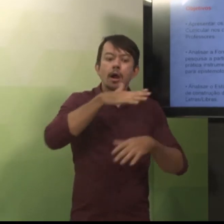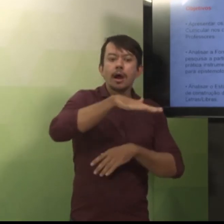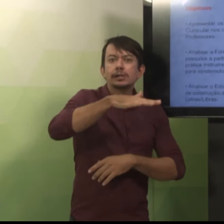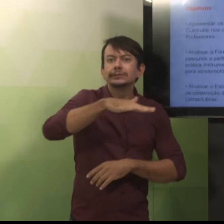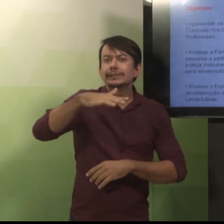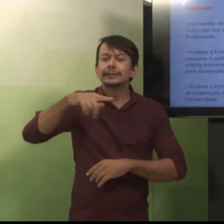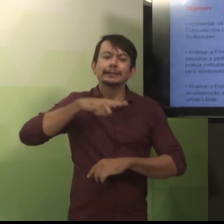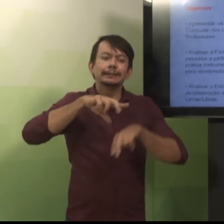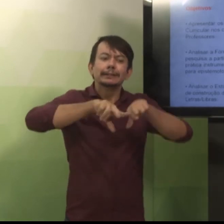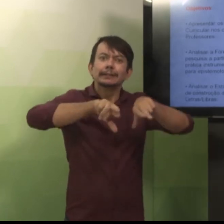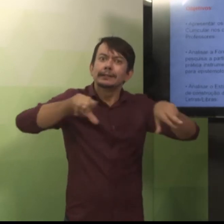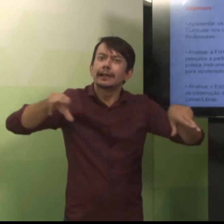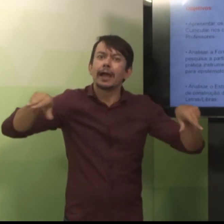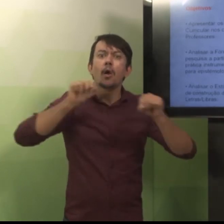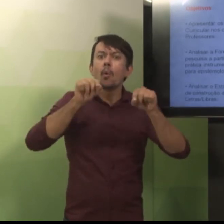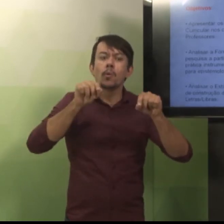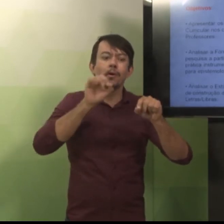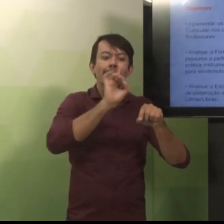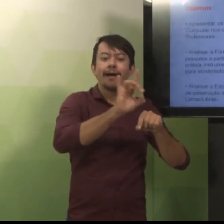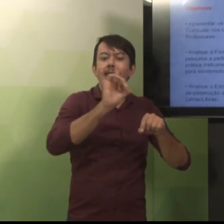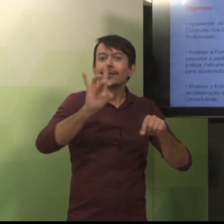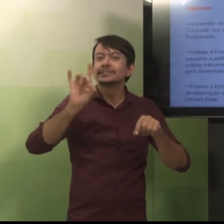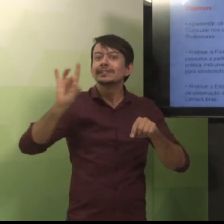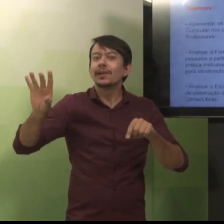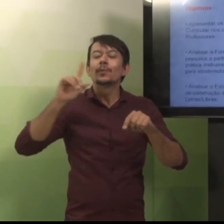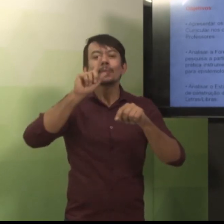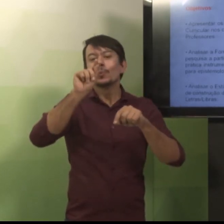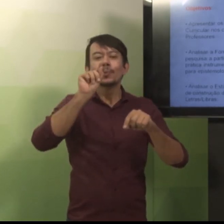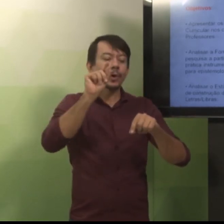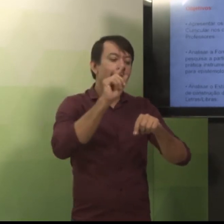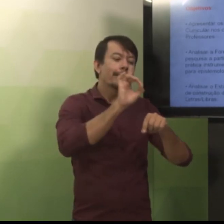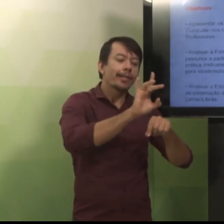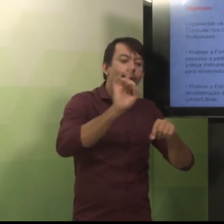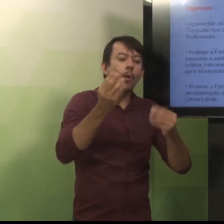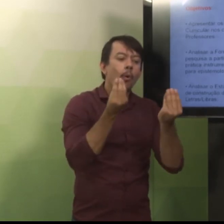com essa disciplina vocês poderão conhecer diferentes espaços,